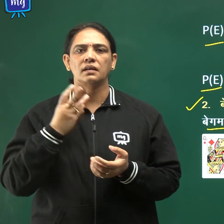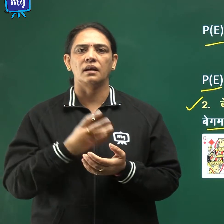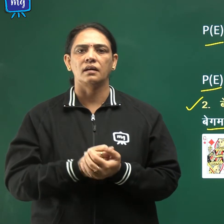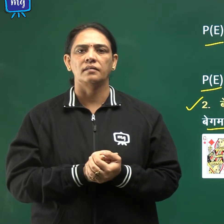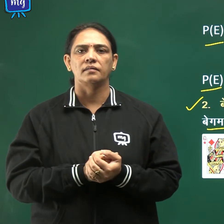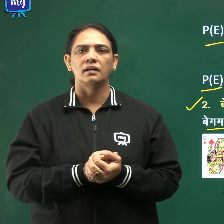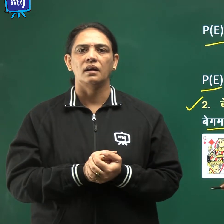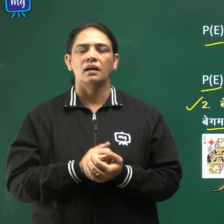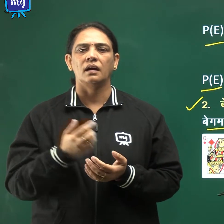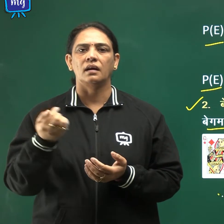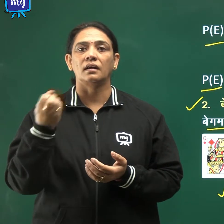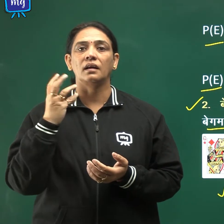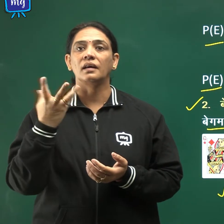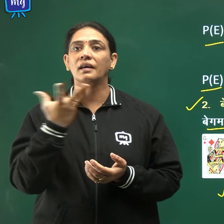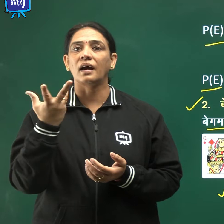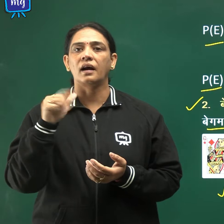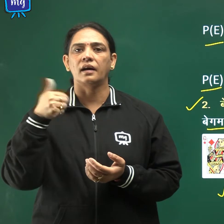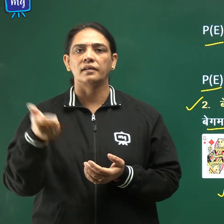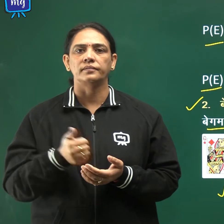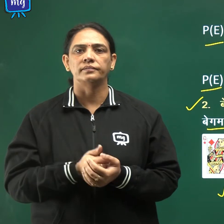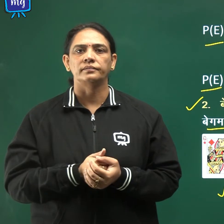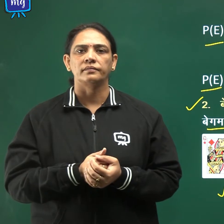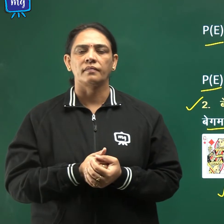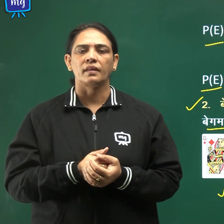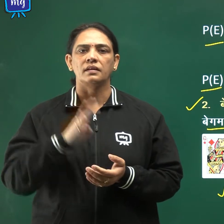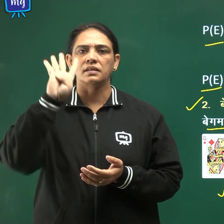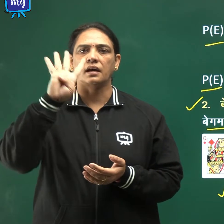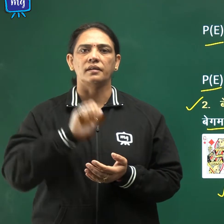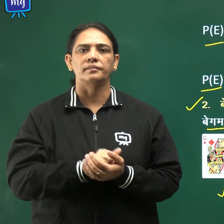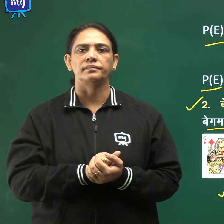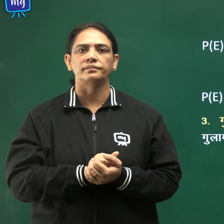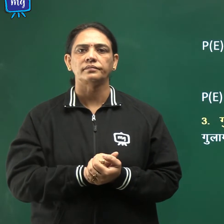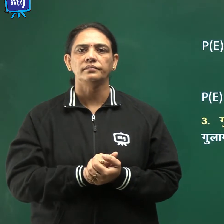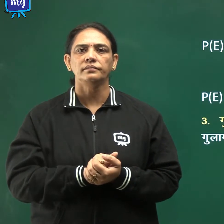लेकिन कितनी है 84